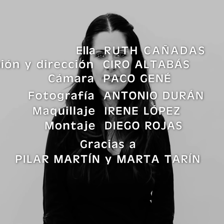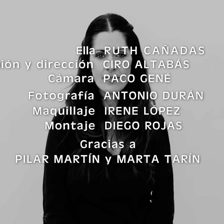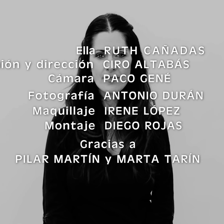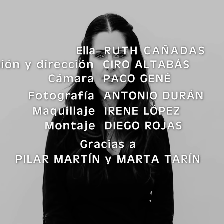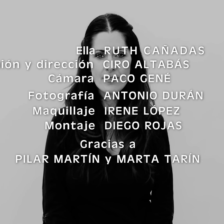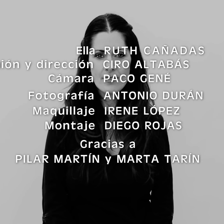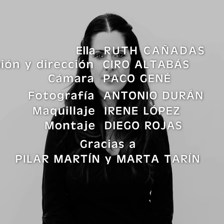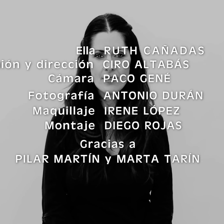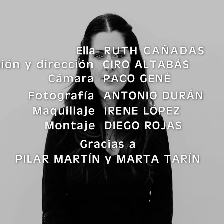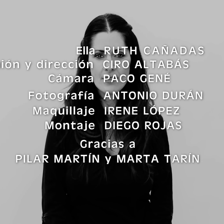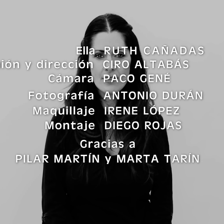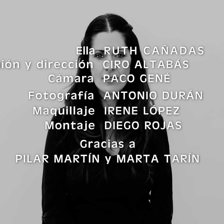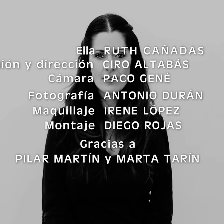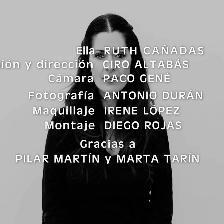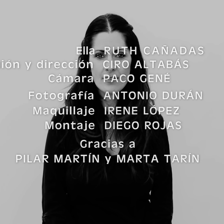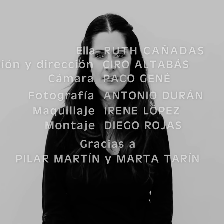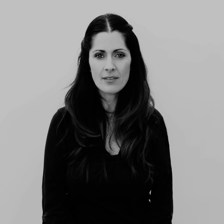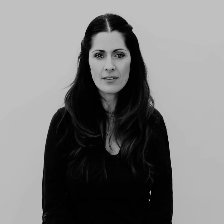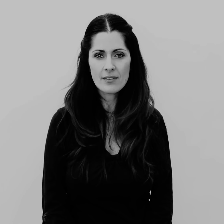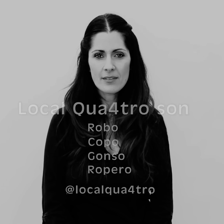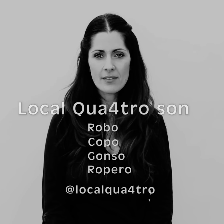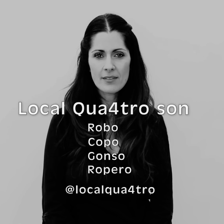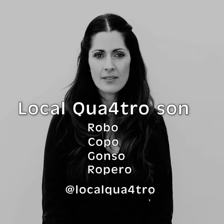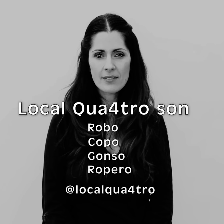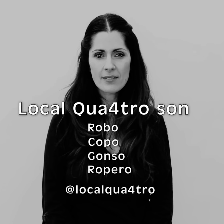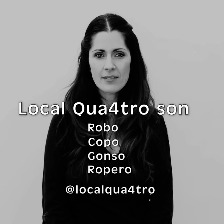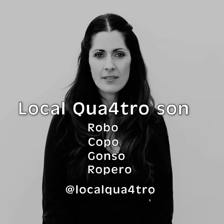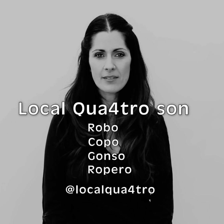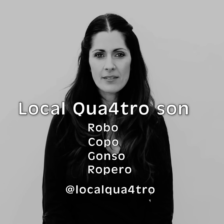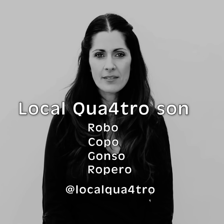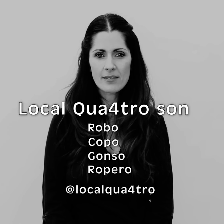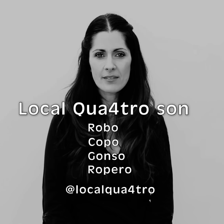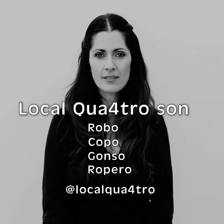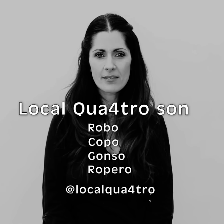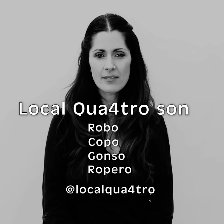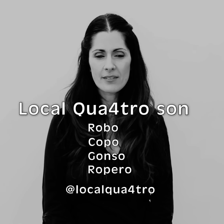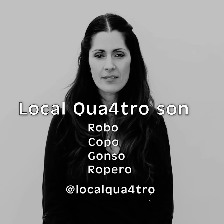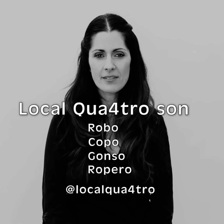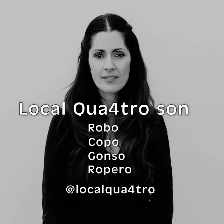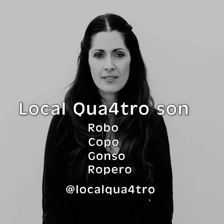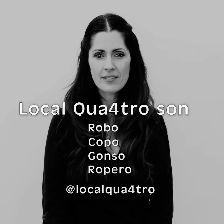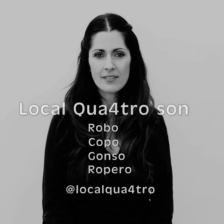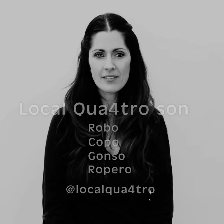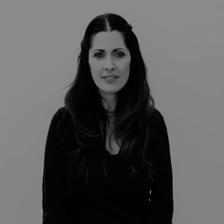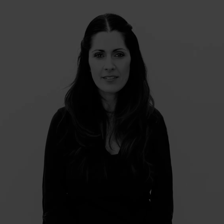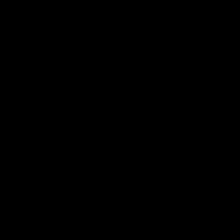No irte Y duermo por